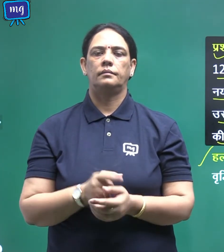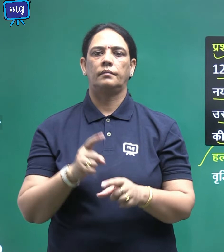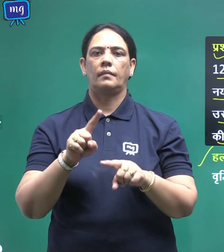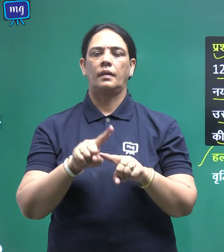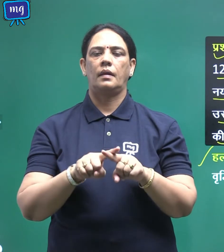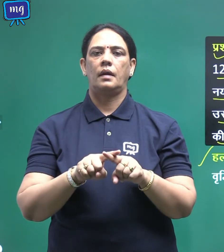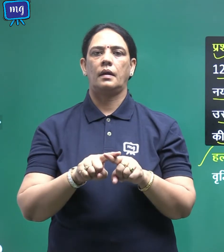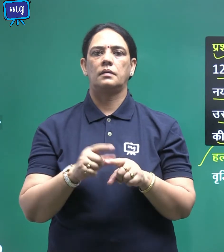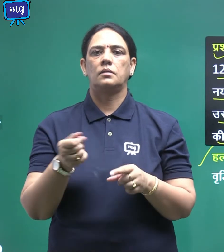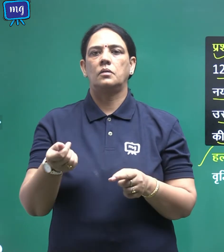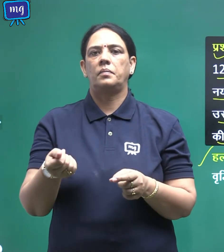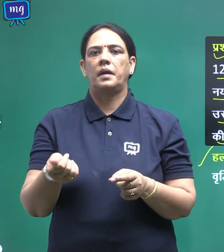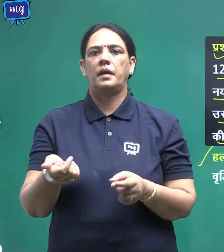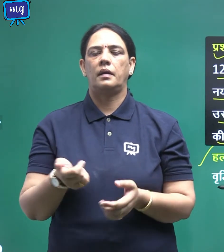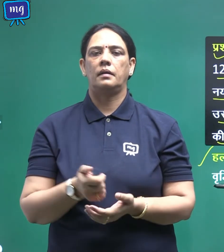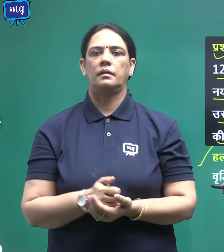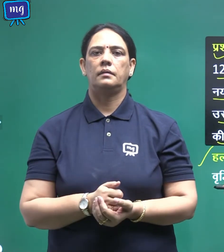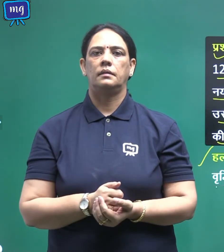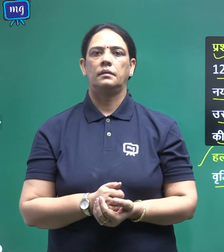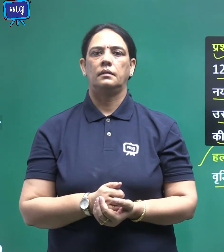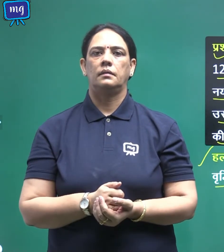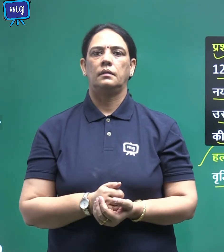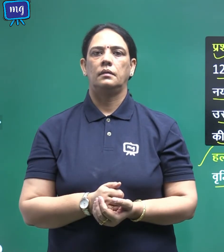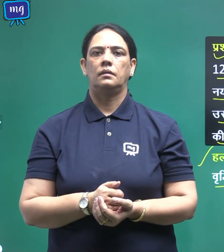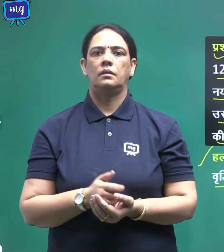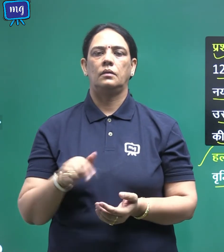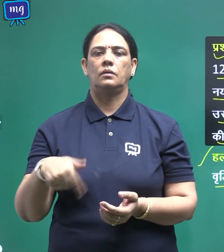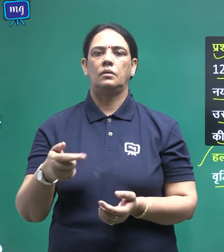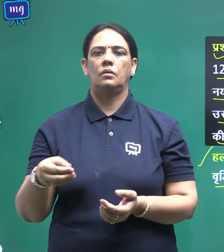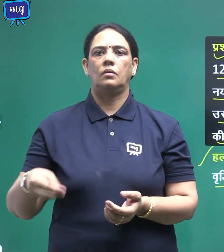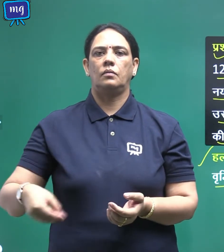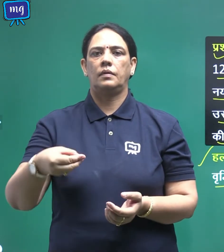x रुपये है, तो वृद्धि